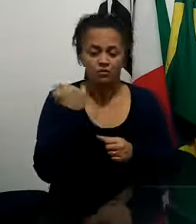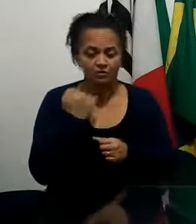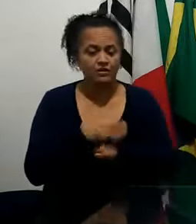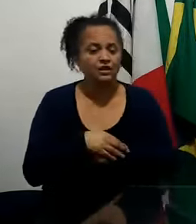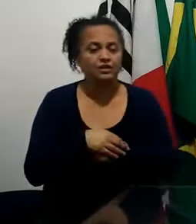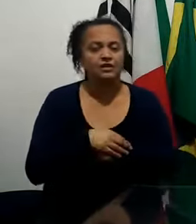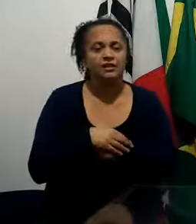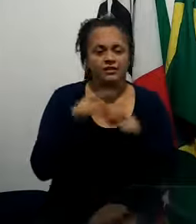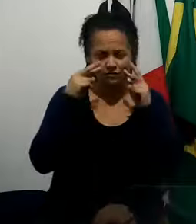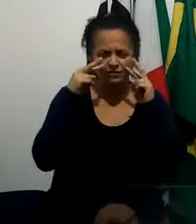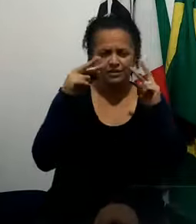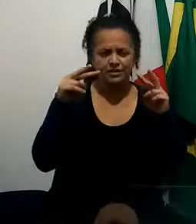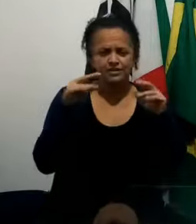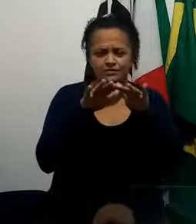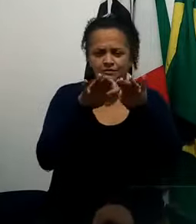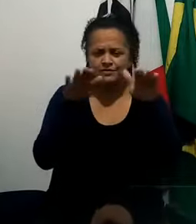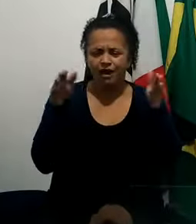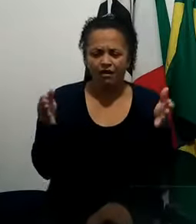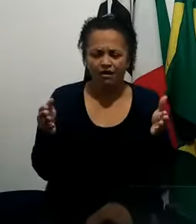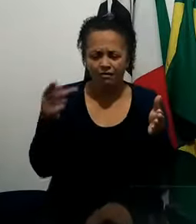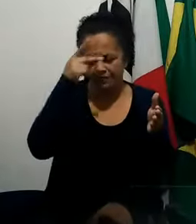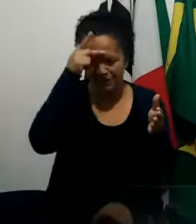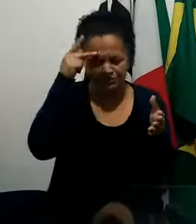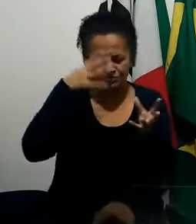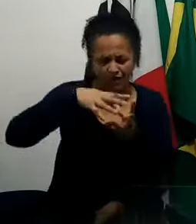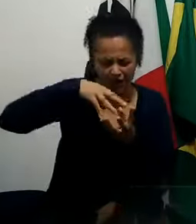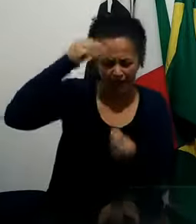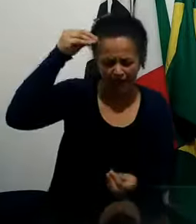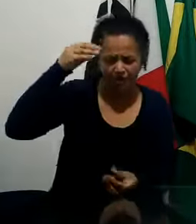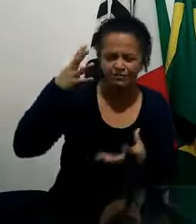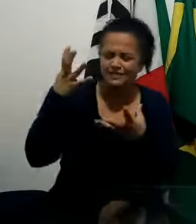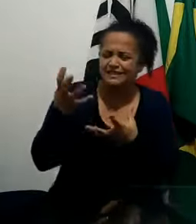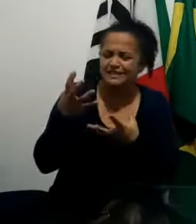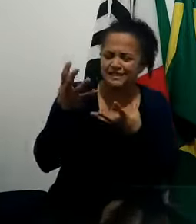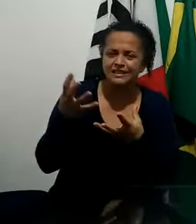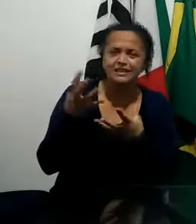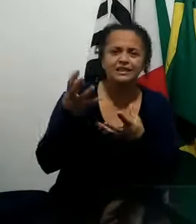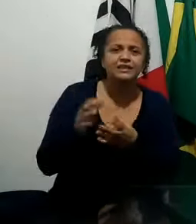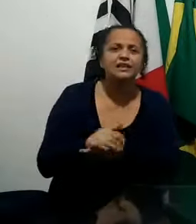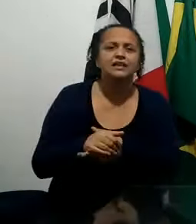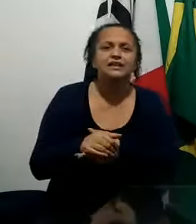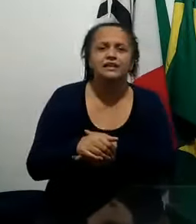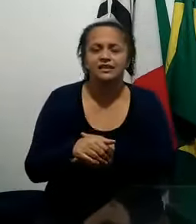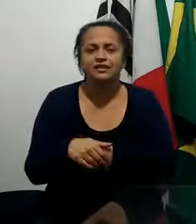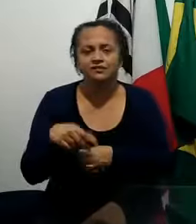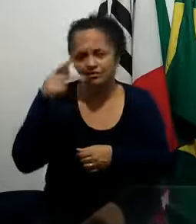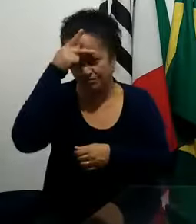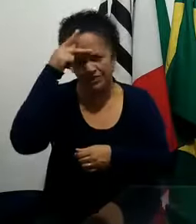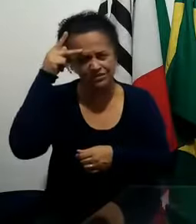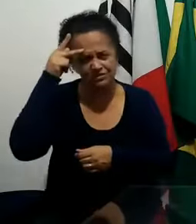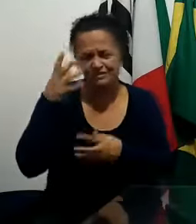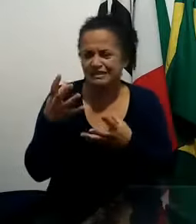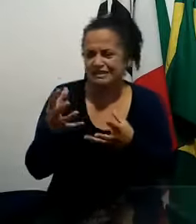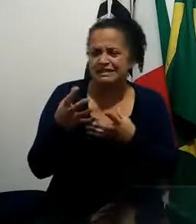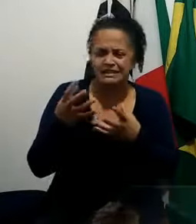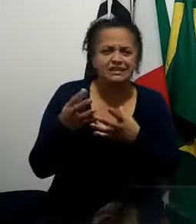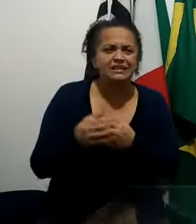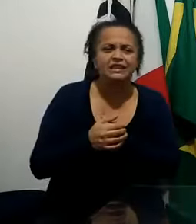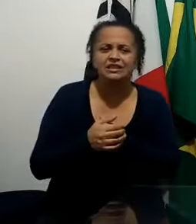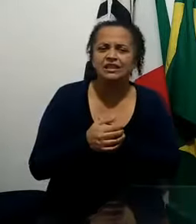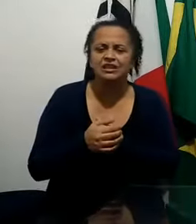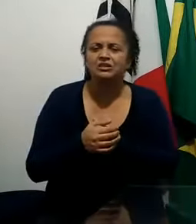do altar, reivindicando de Deus, de Jesus, uma vingança contra os que os mataram. E o Senhor